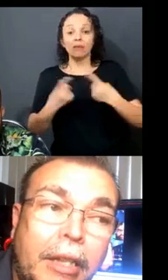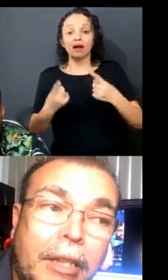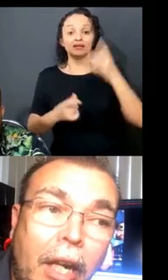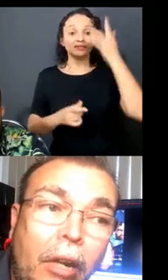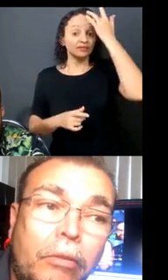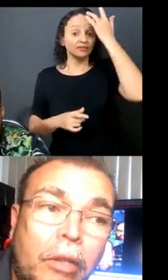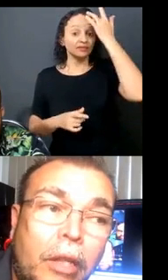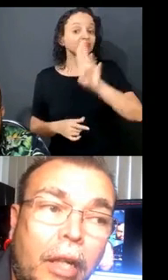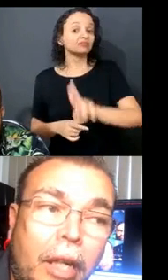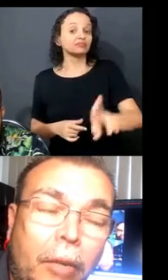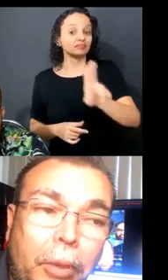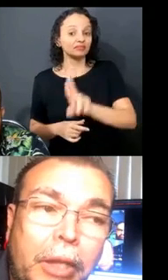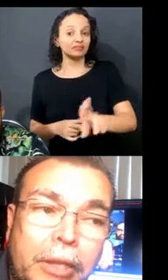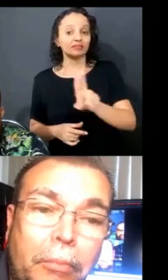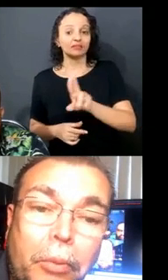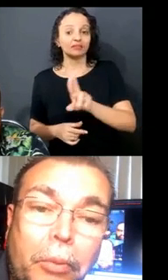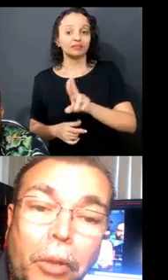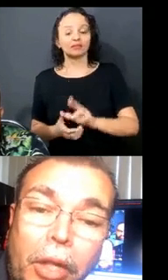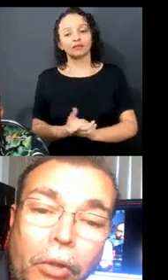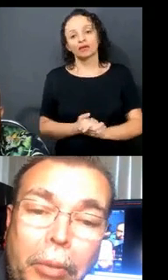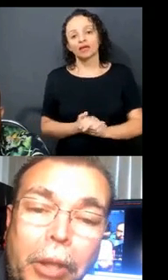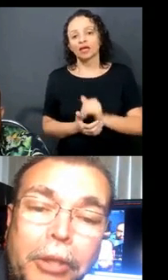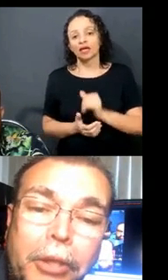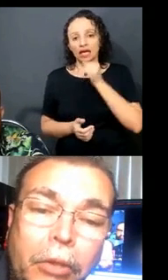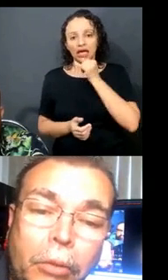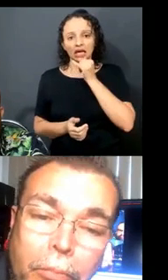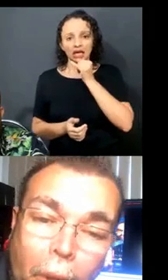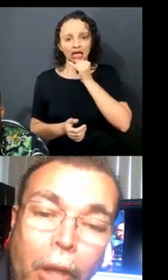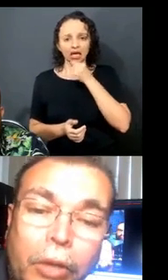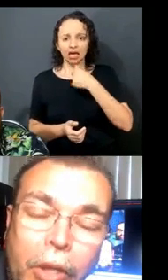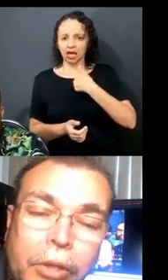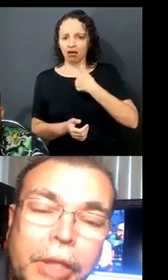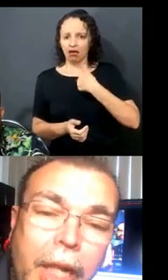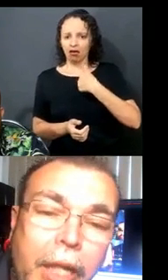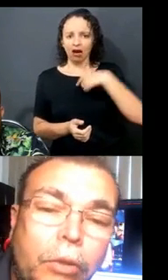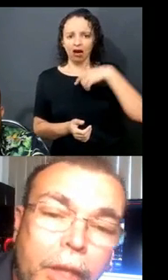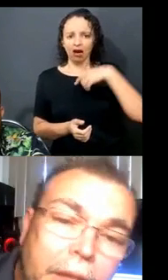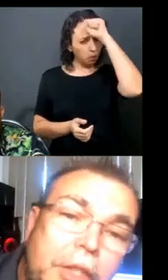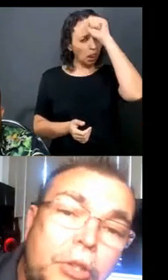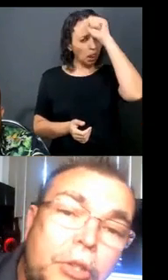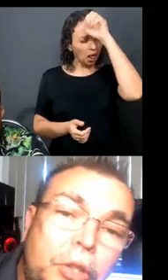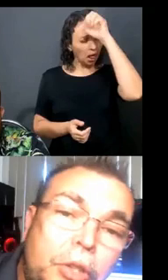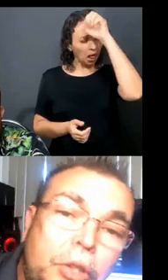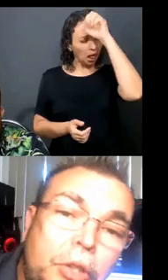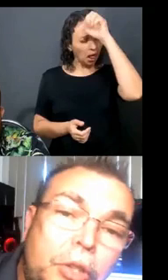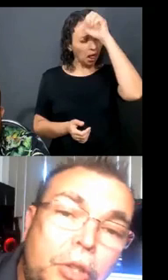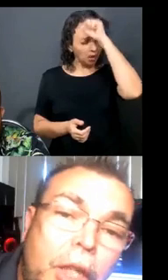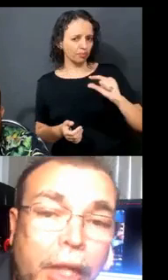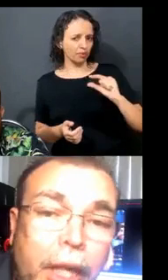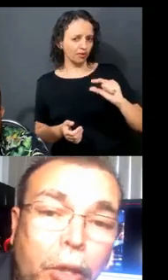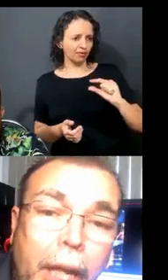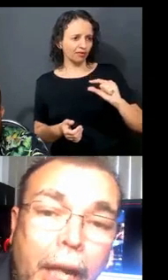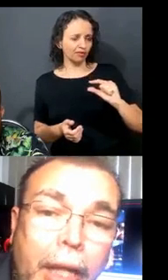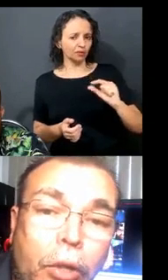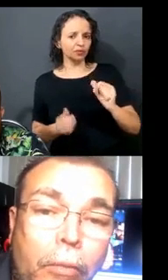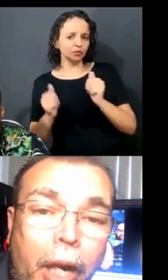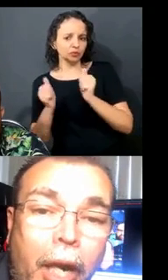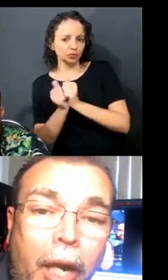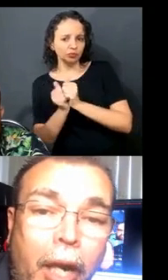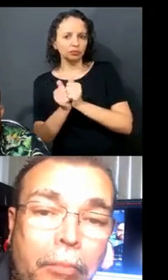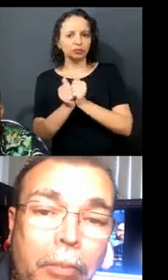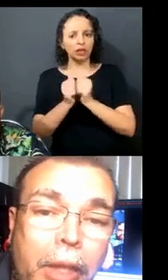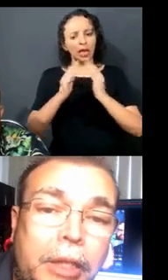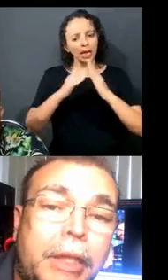Entendo. Então, por exemplo, eu aprendi um pouco que eu sei com igrejas norte-americanas,